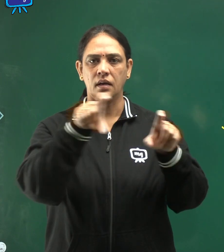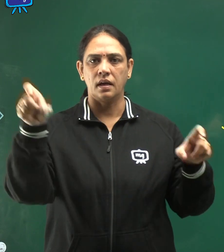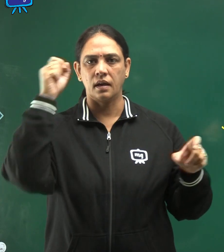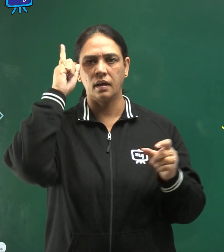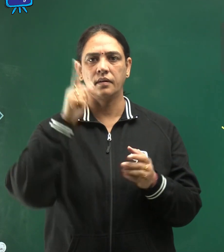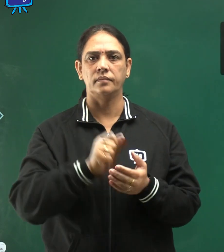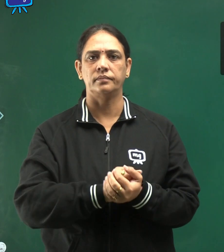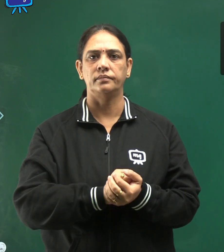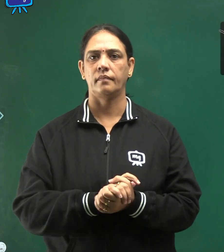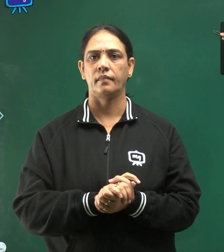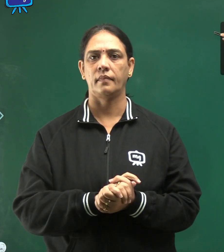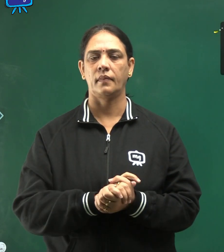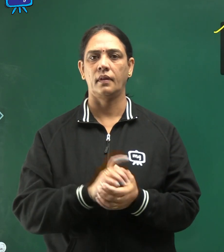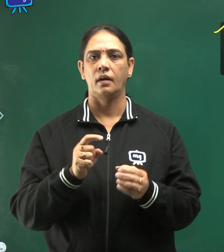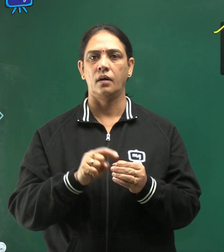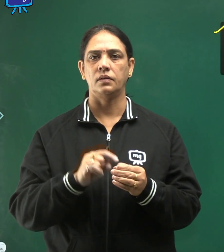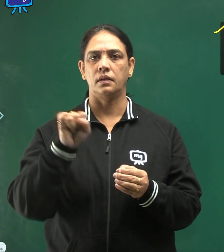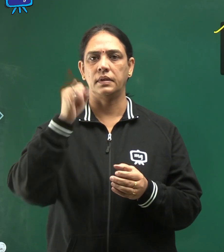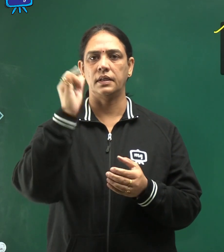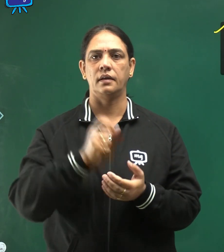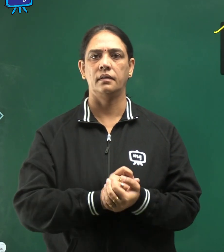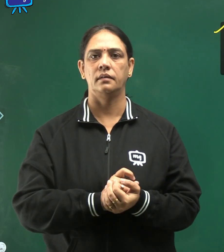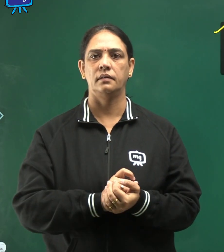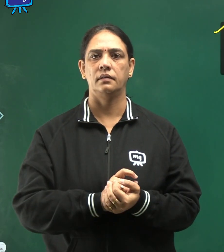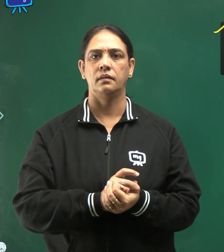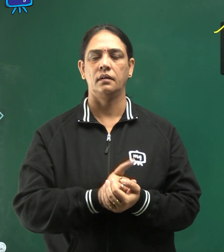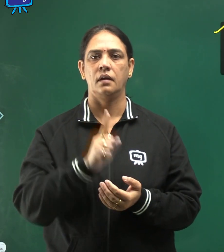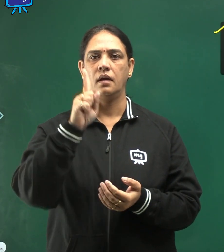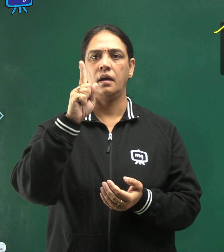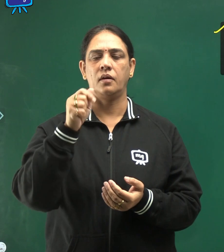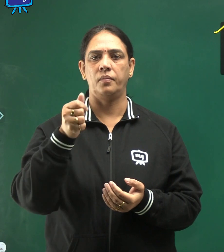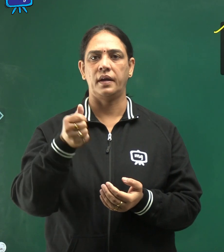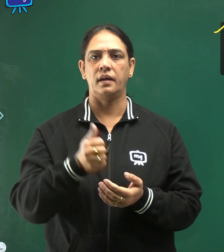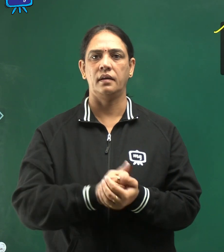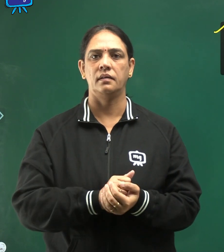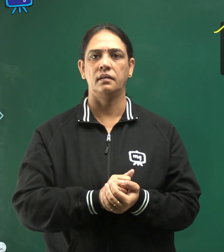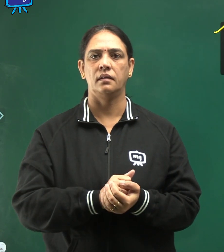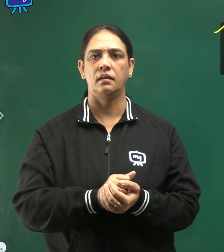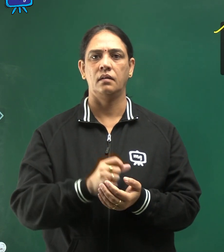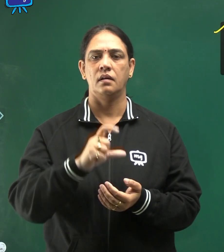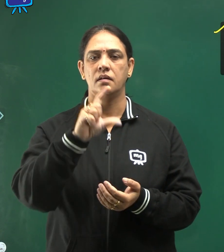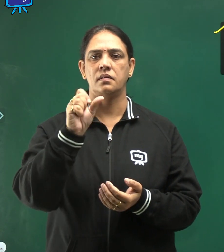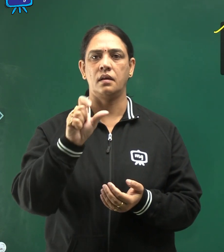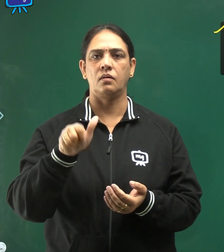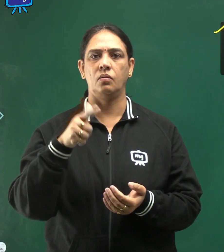गया? प्रश्न नंबर 6, 1 रुपये के सिक्के